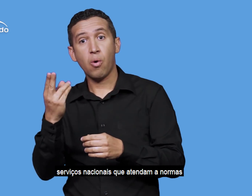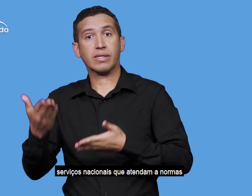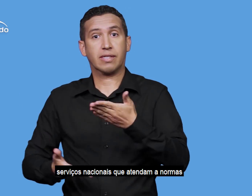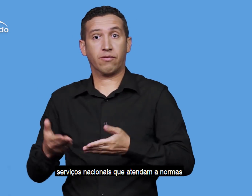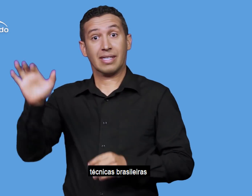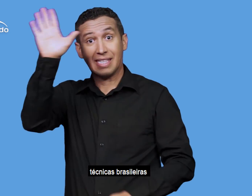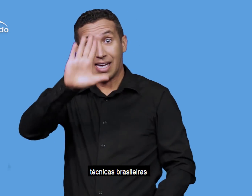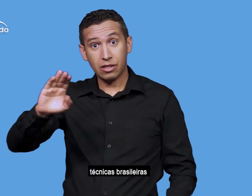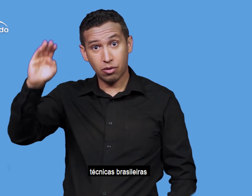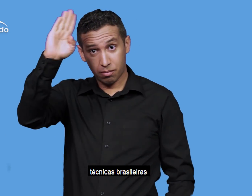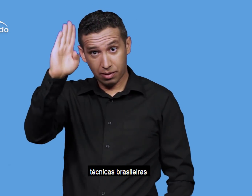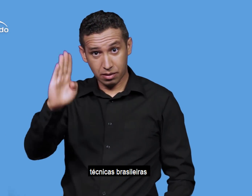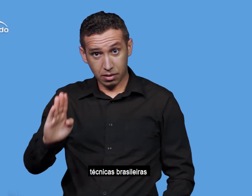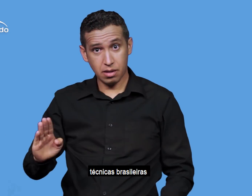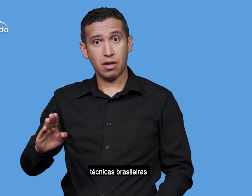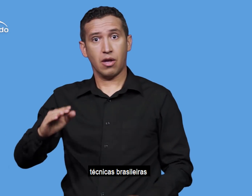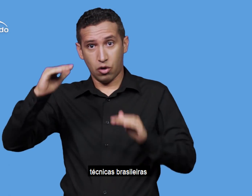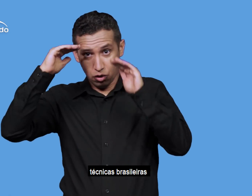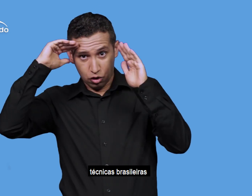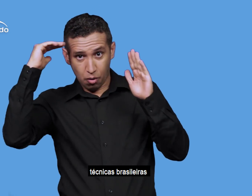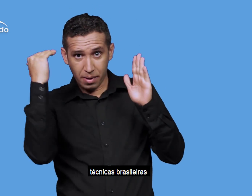a normas técnicas brasileiras